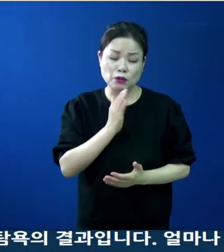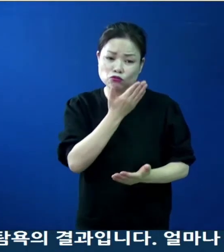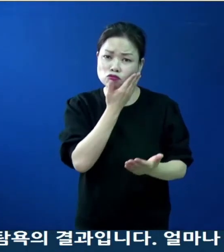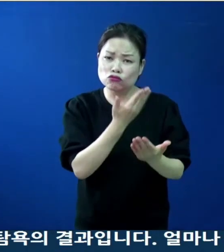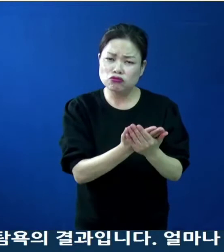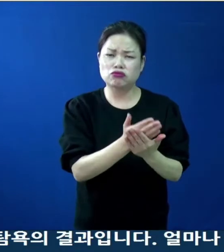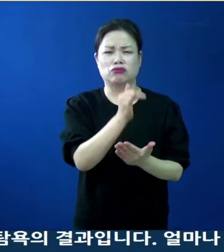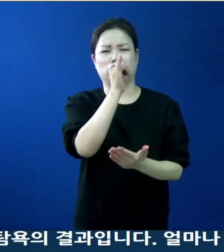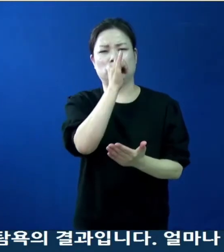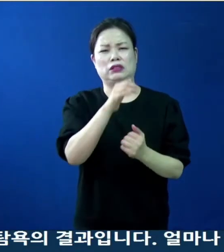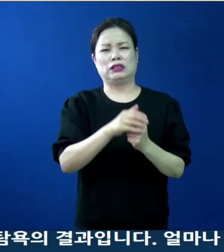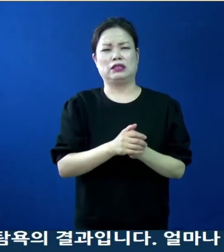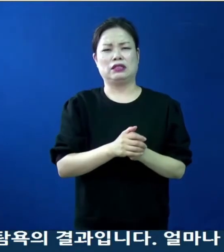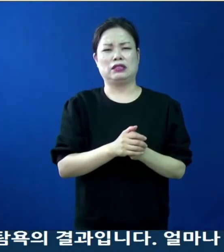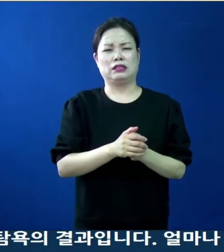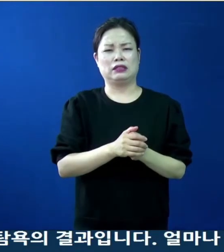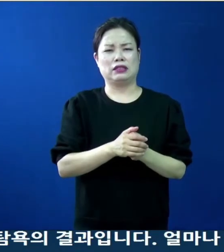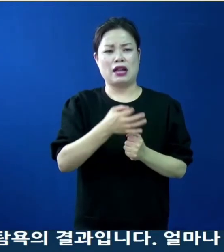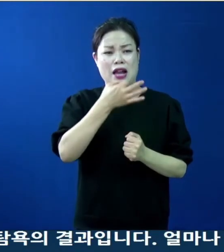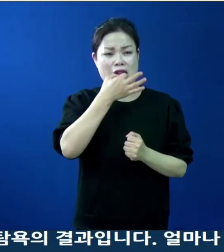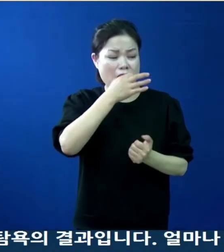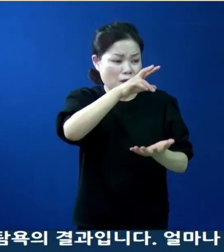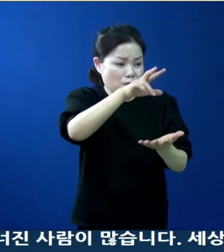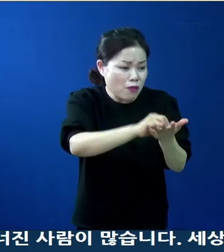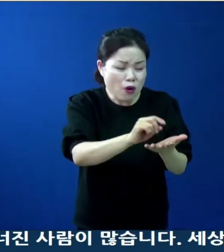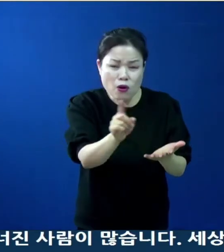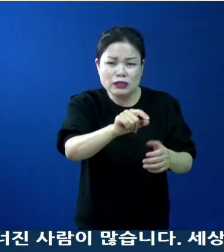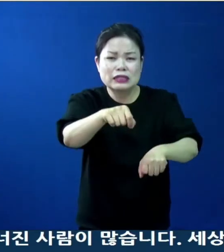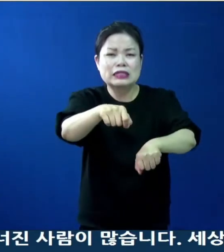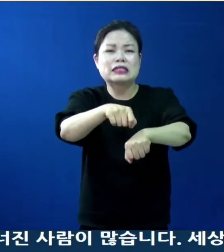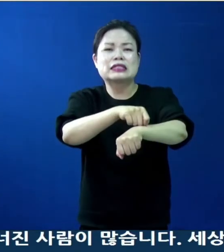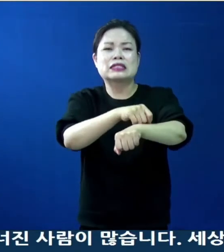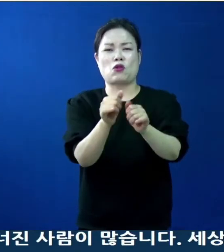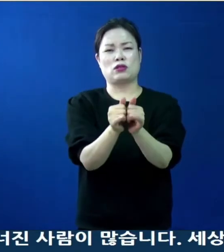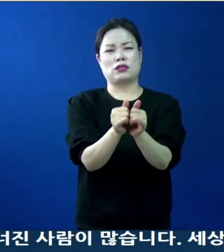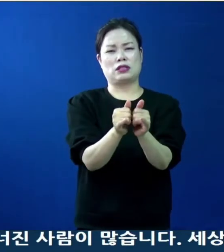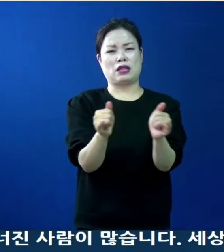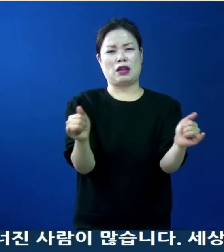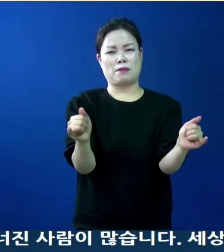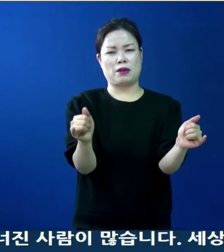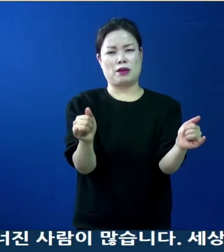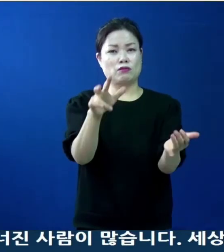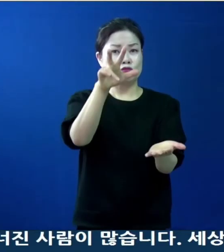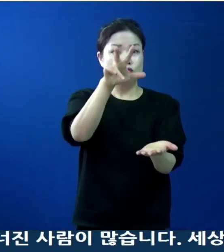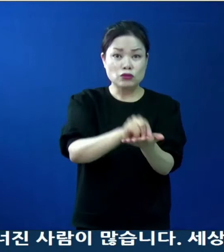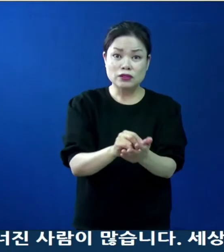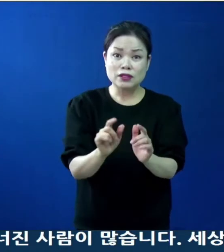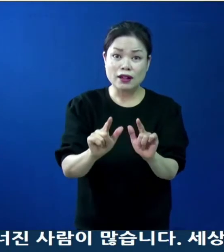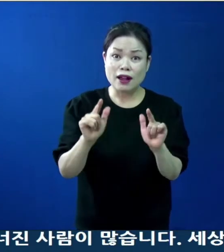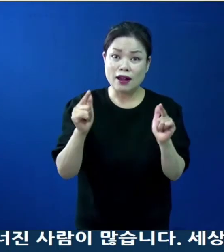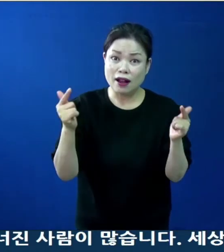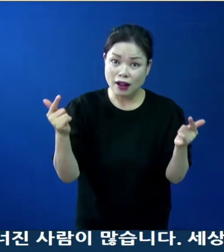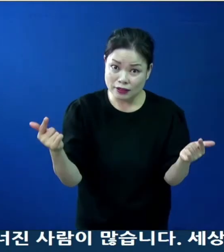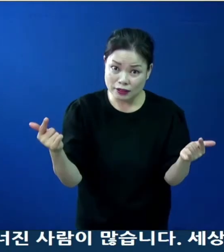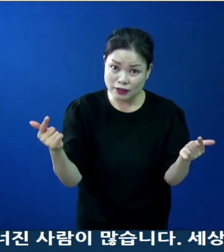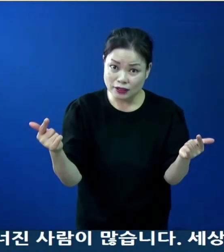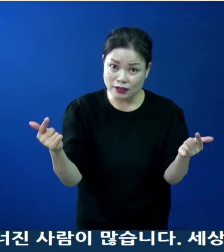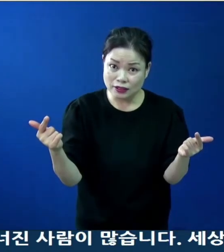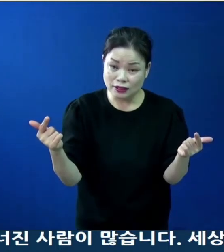중요한 게 있습니다. 이 탐욕의 문제는 어떤 특정한 사람만의 문제가 아니라는 겁니다.